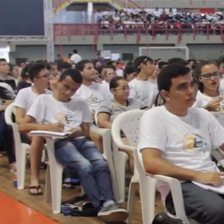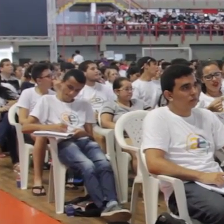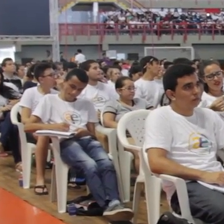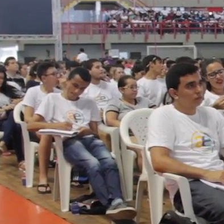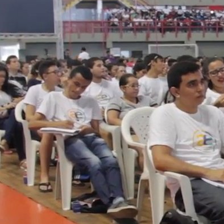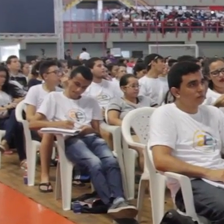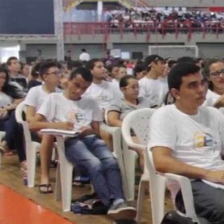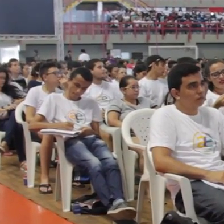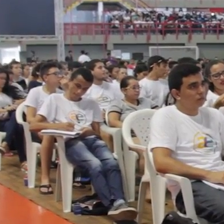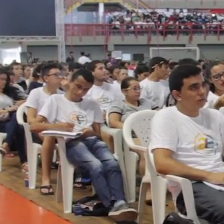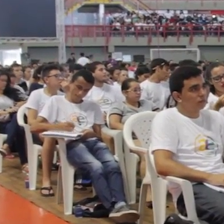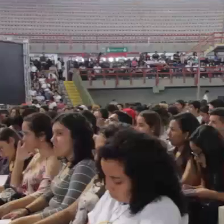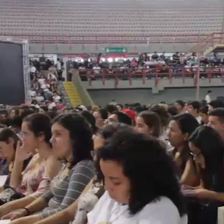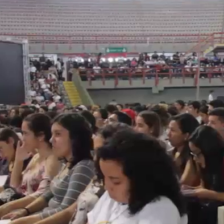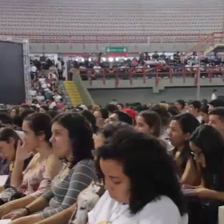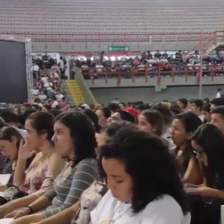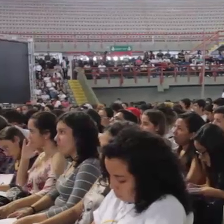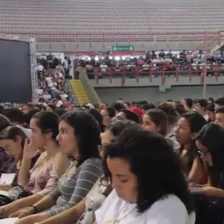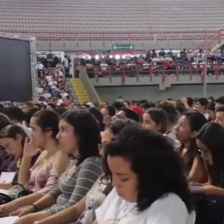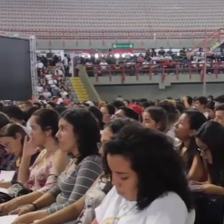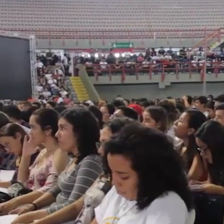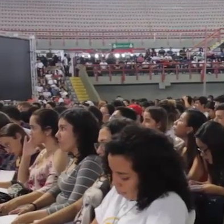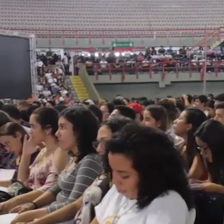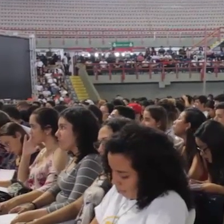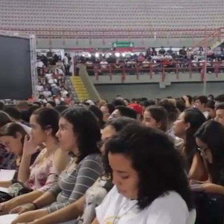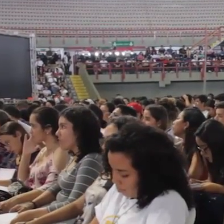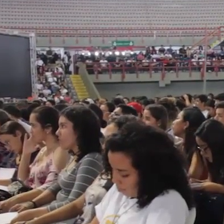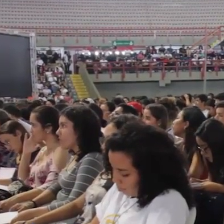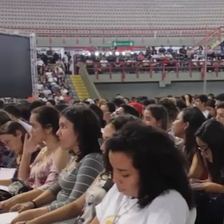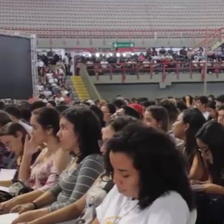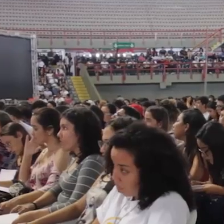é o governo, são as famílias, as escolas, o Ministério Público,